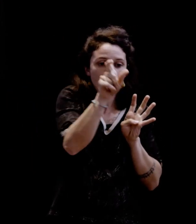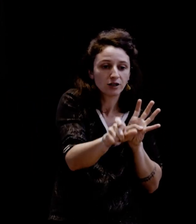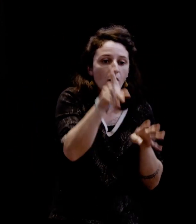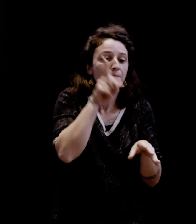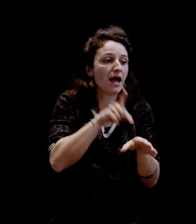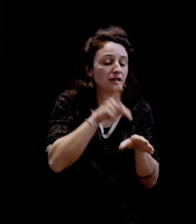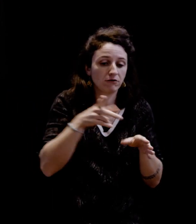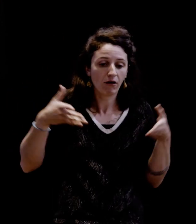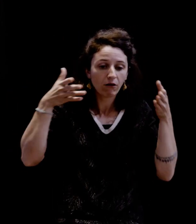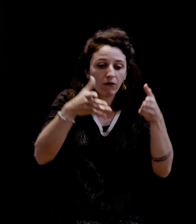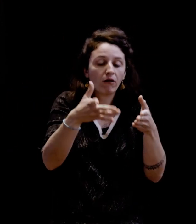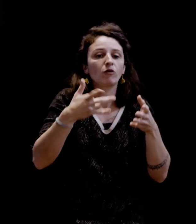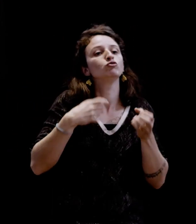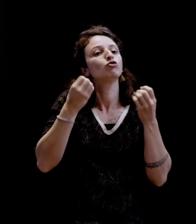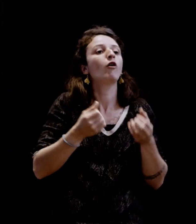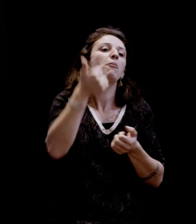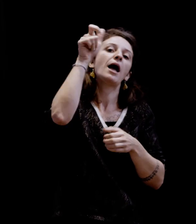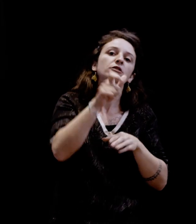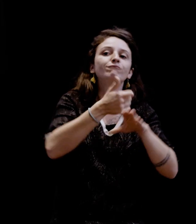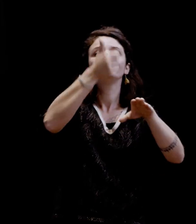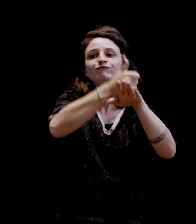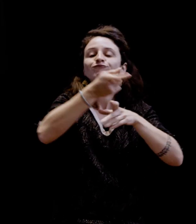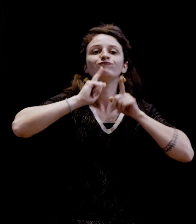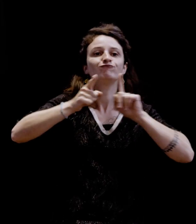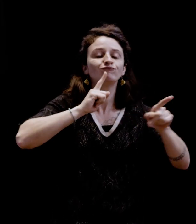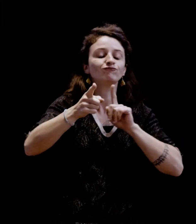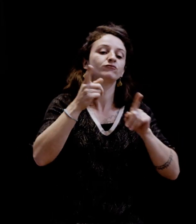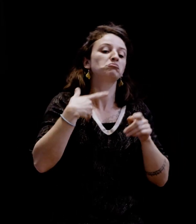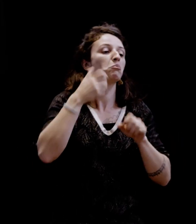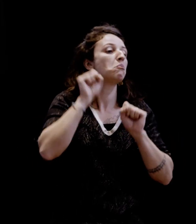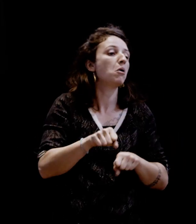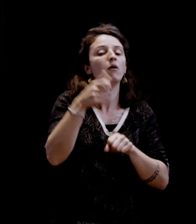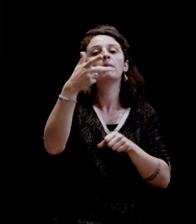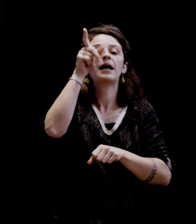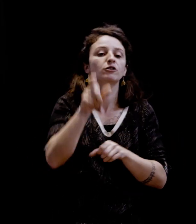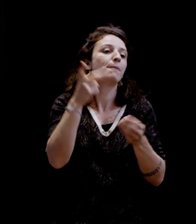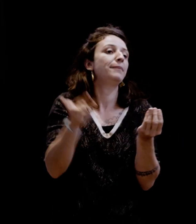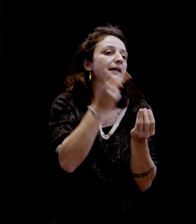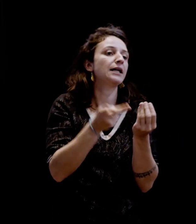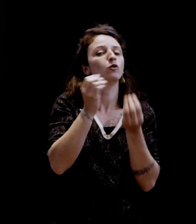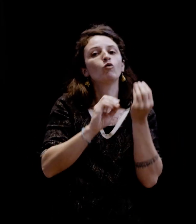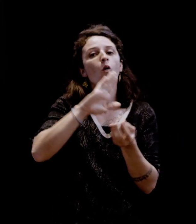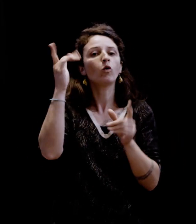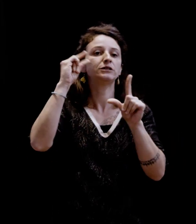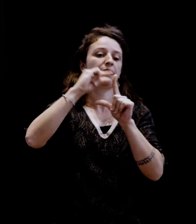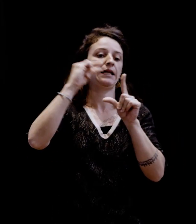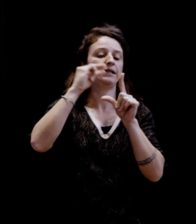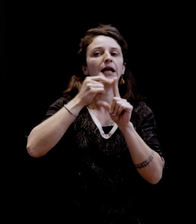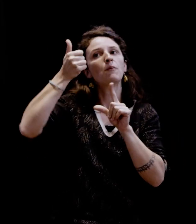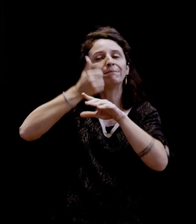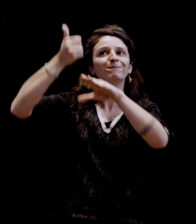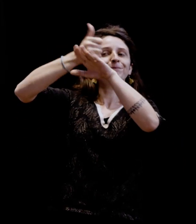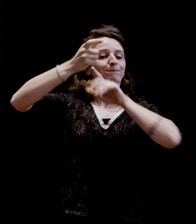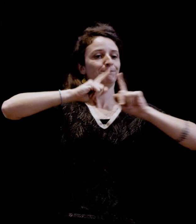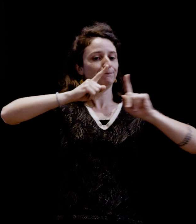patient, avec souvent un chef d'orchestre qui peut être le généticien ou le pédiatre. Et bien évidemment, il faut évidemment soigner les dents des enfants et des